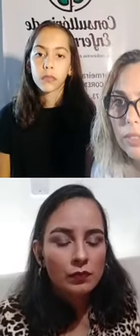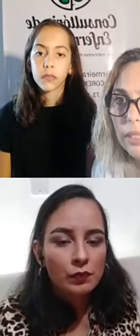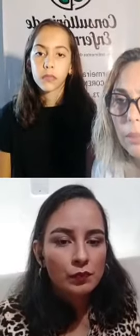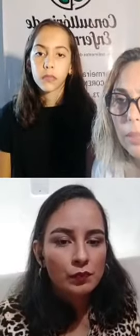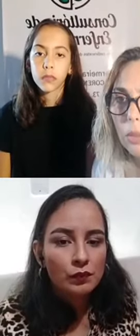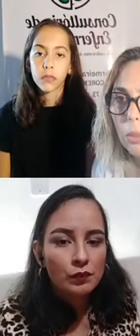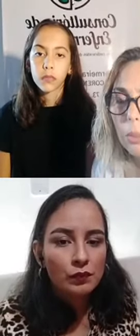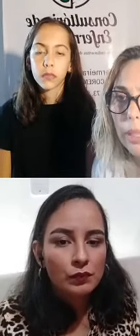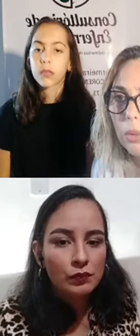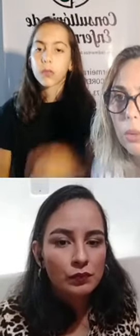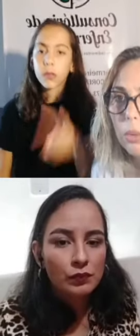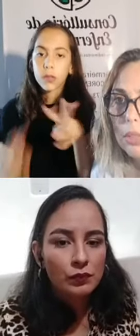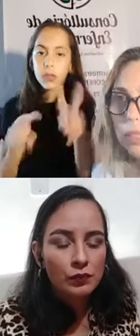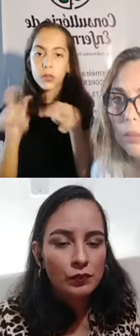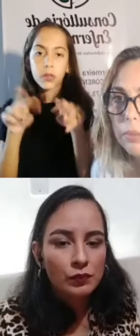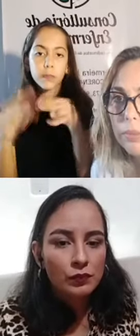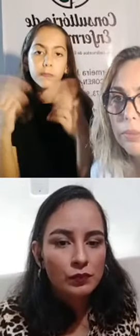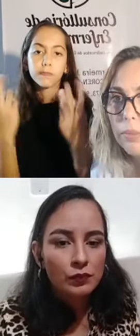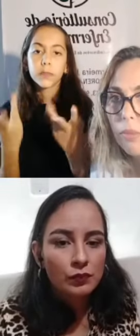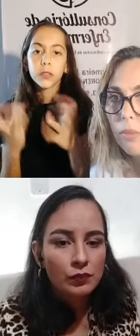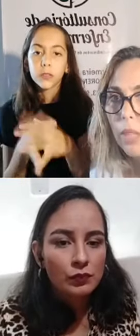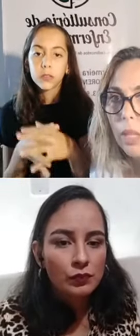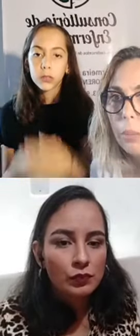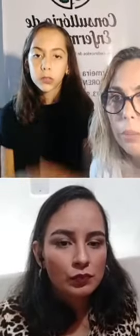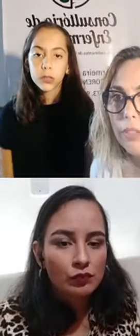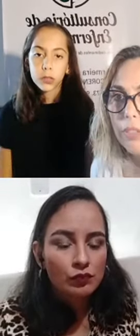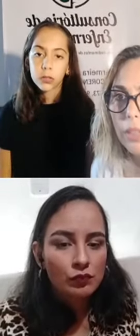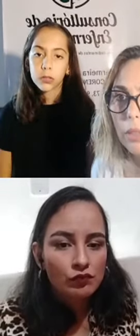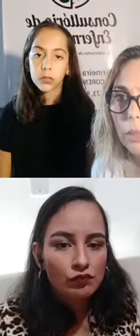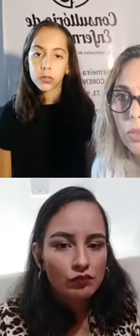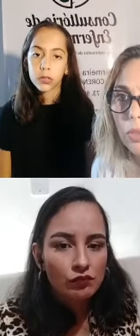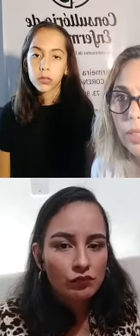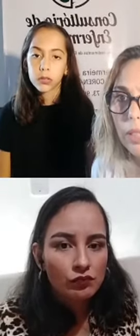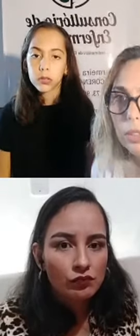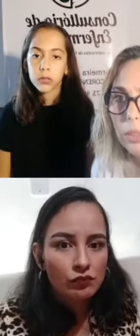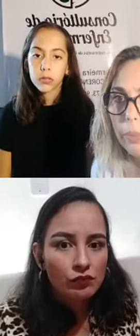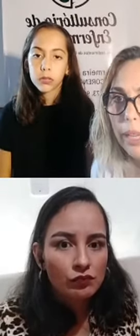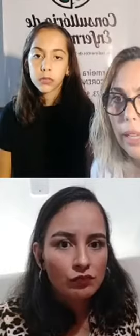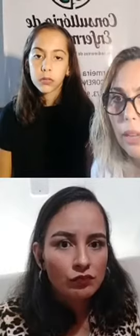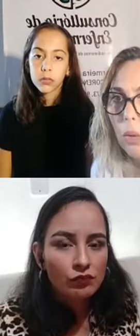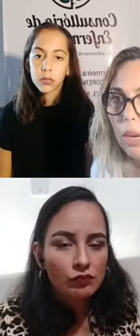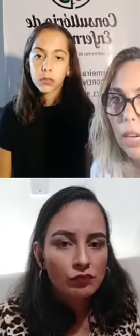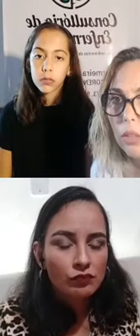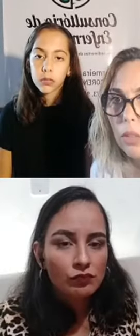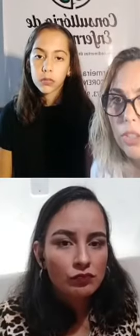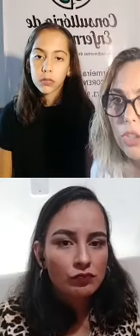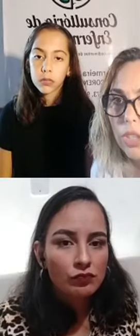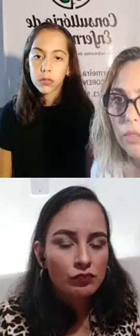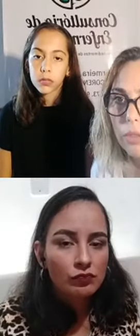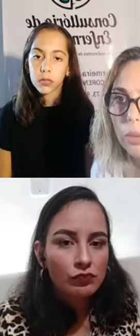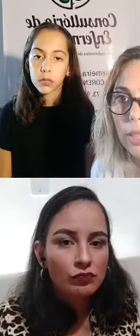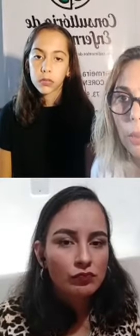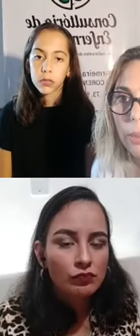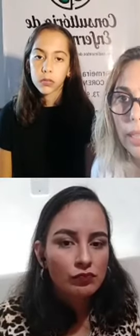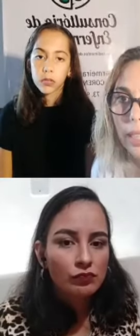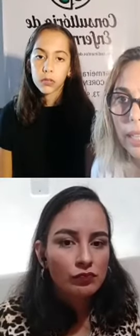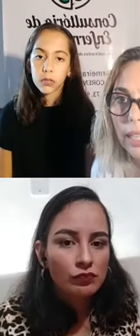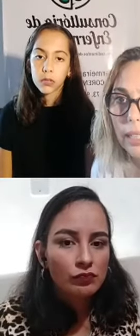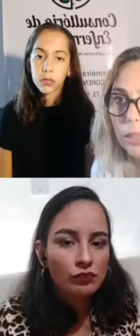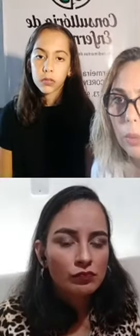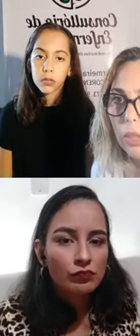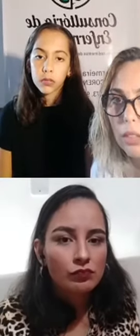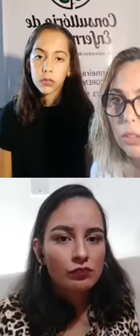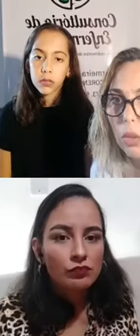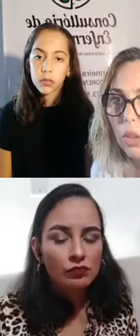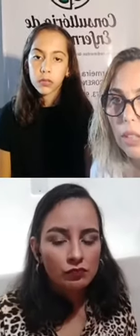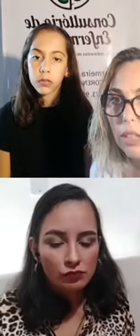Deixa eu ver se tem mais alguma pergunta. Prefiro que meus filhos percam o ano letivo do que eu perder eles